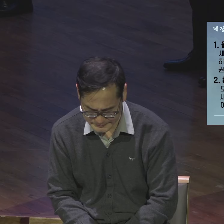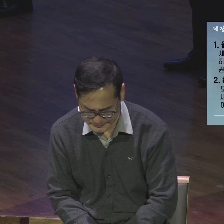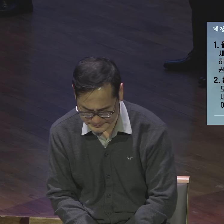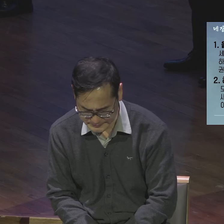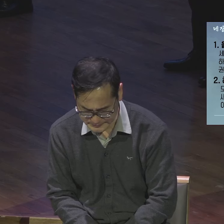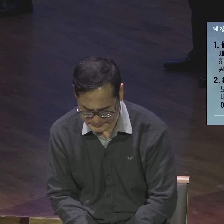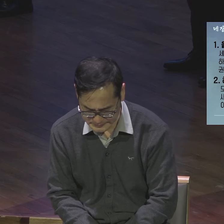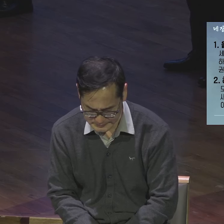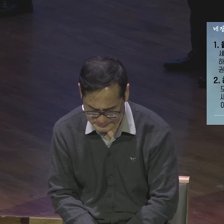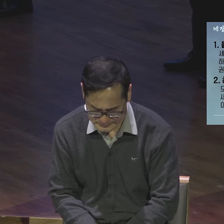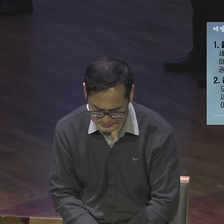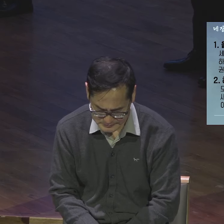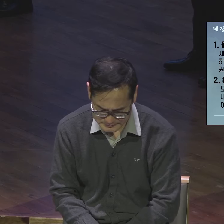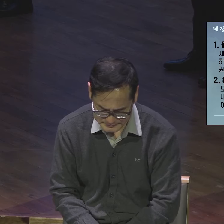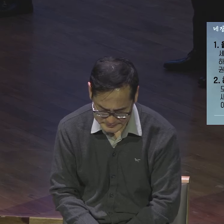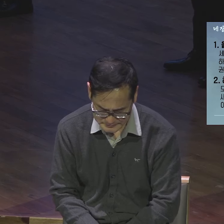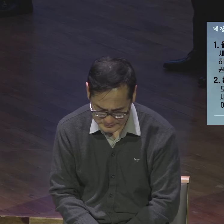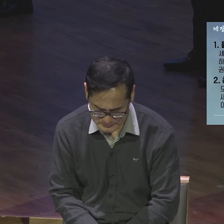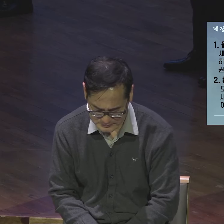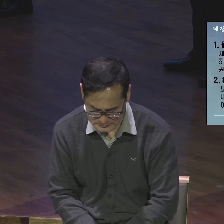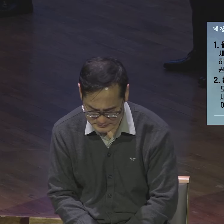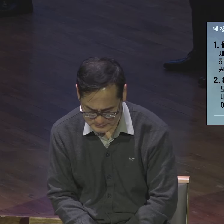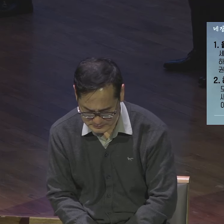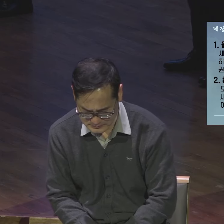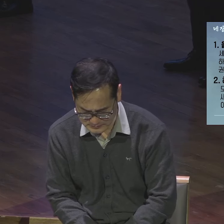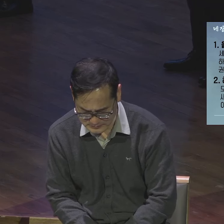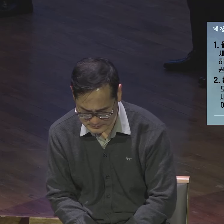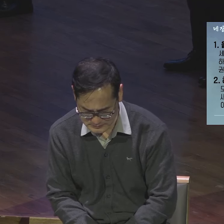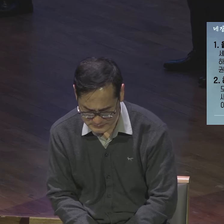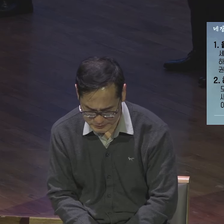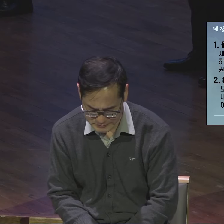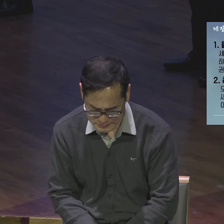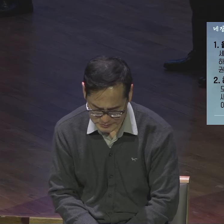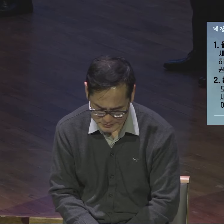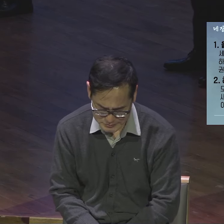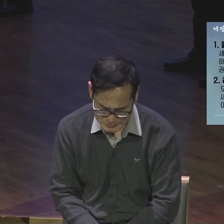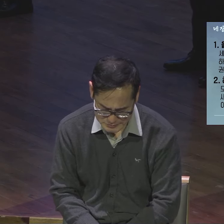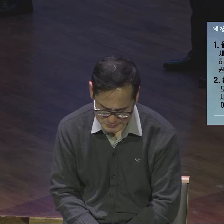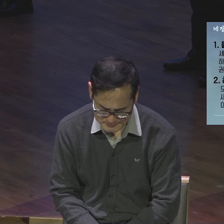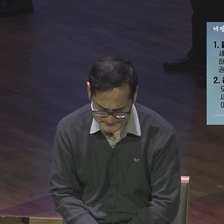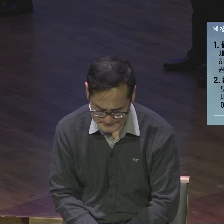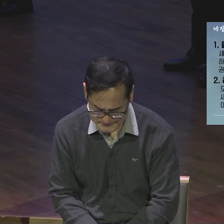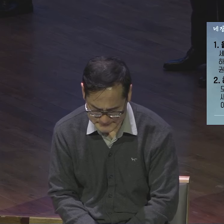주여 이밤에 우리의 우리의 성도에게 새 힘을 허락하여